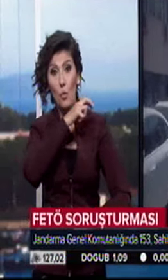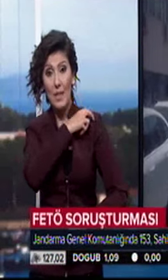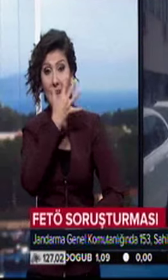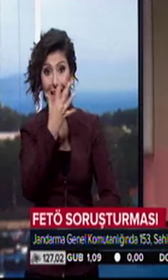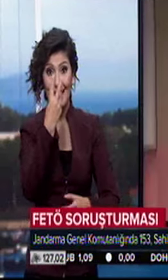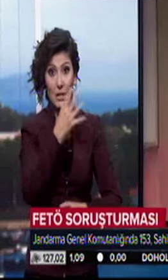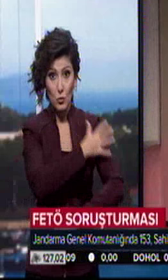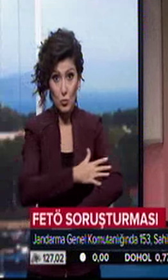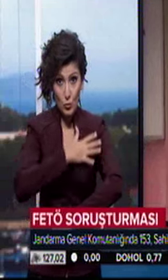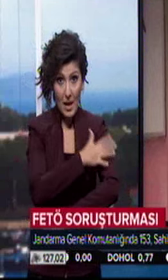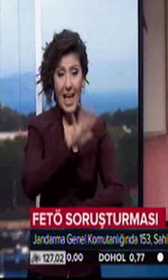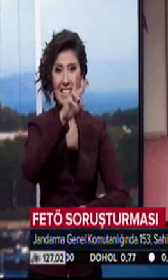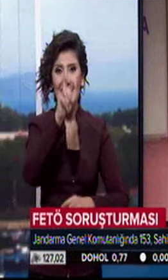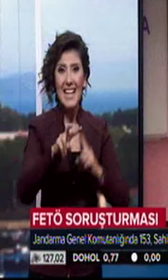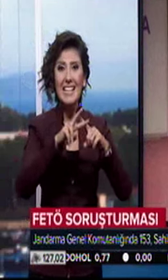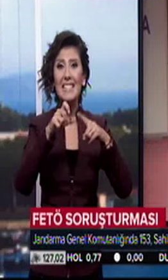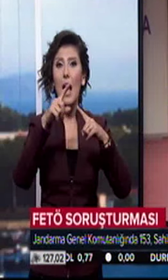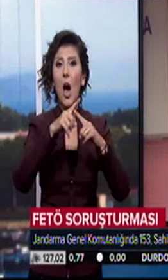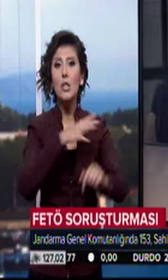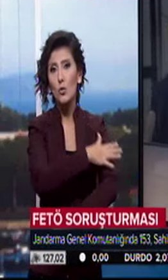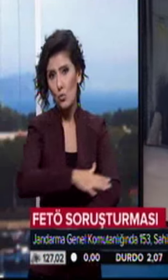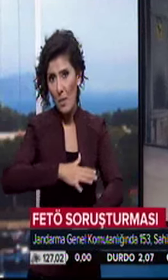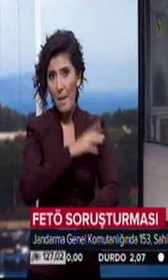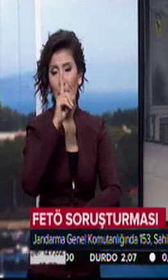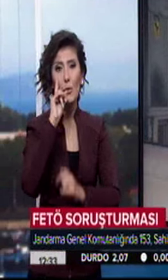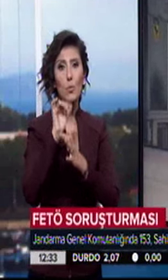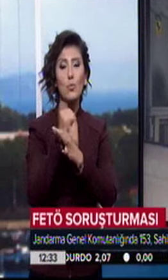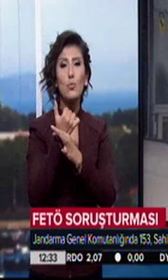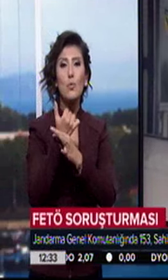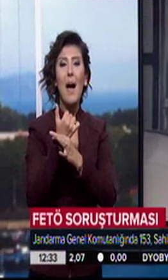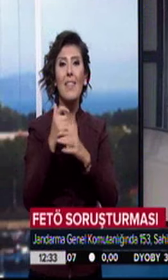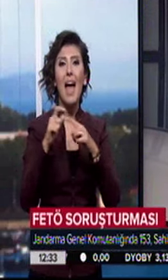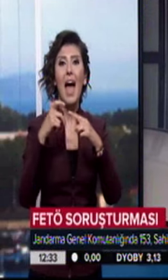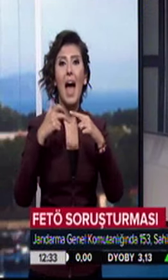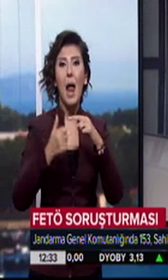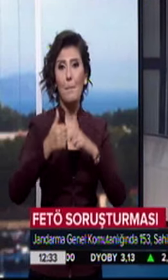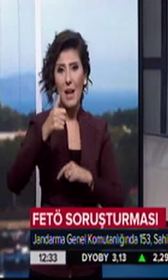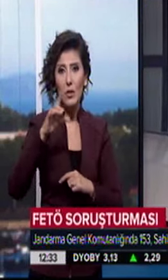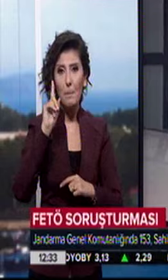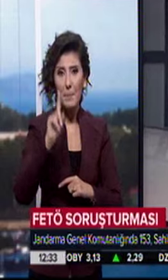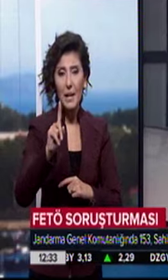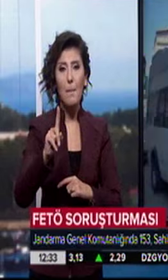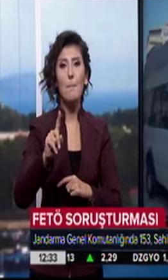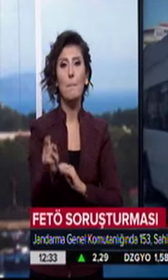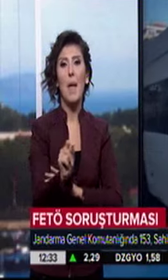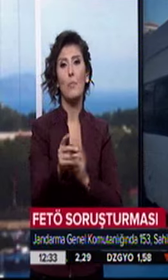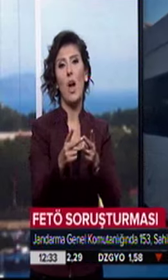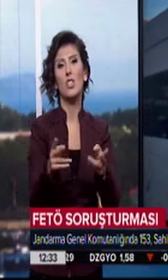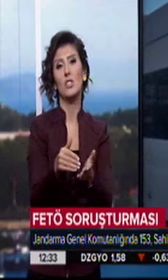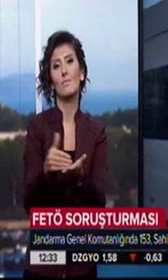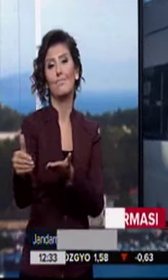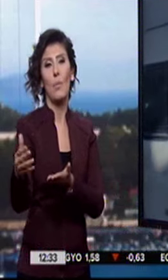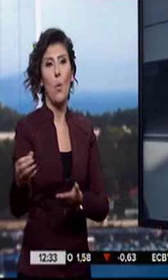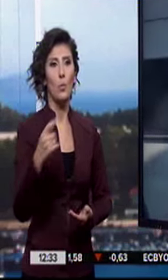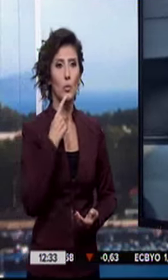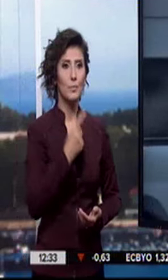Komutanlığı'ndansa 52 subay, 58 assubay, 1 uzman erbaş ve 1 memur açığa alındı.